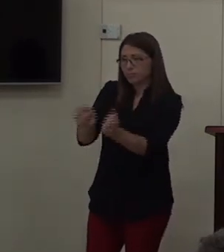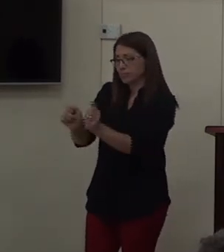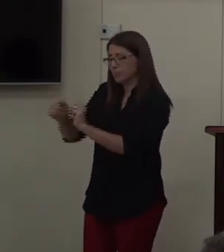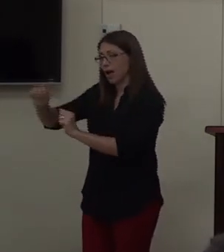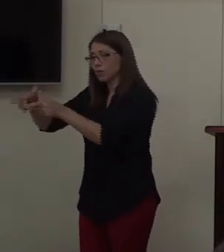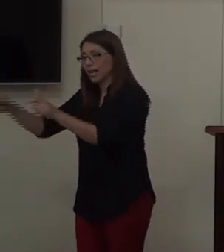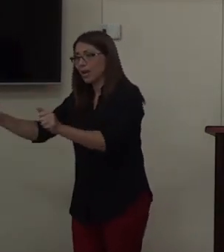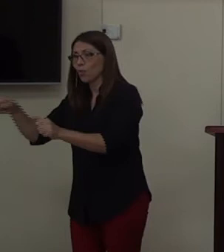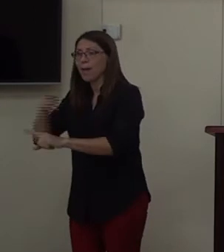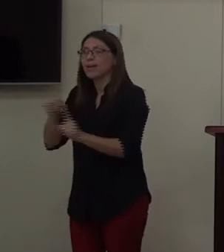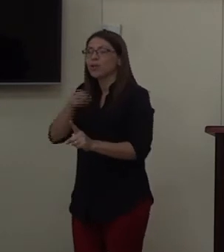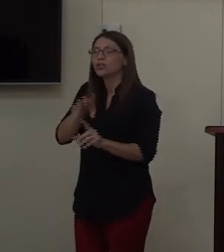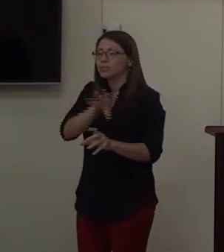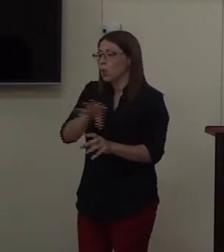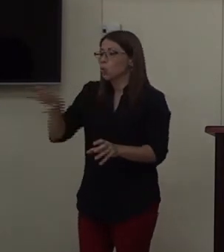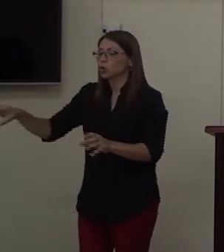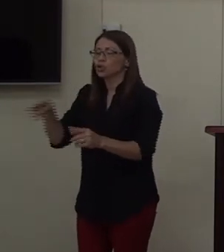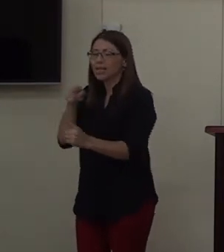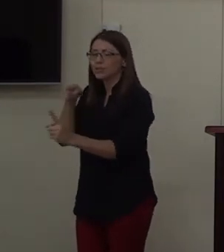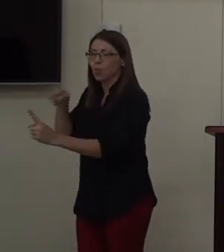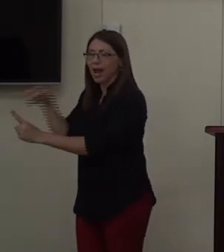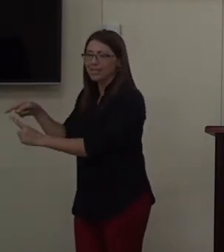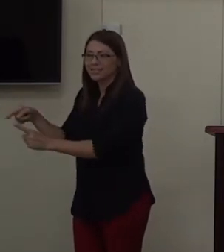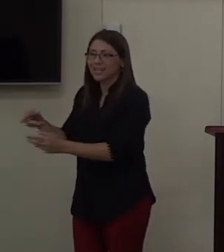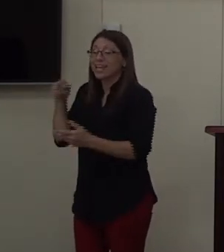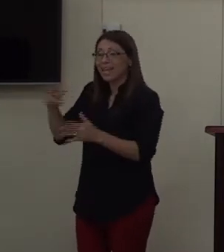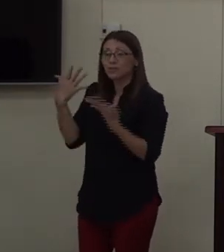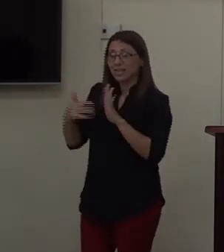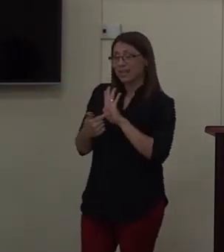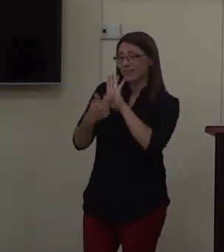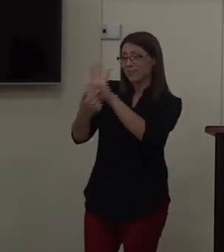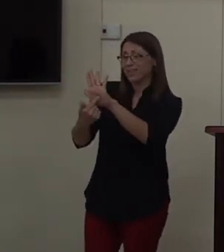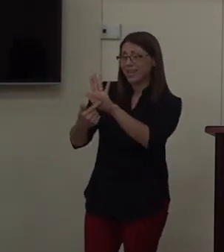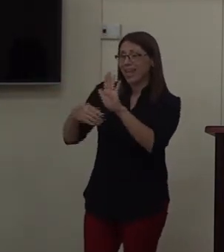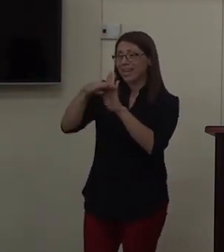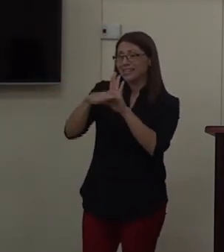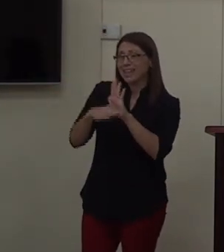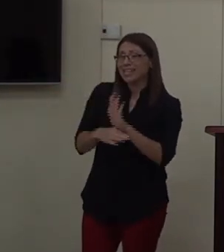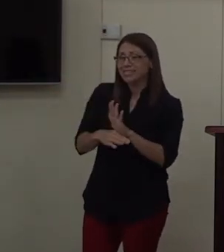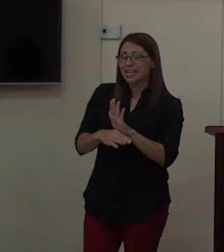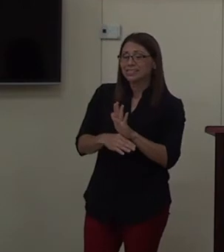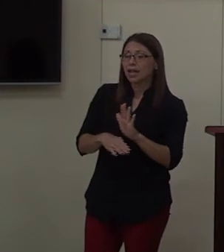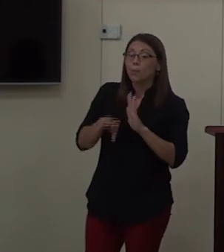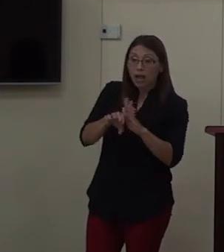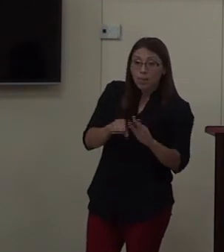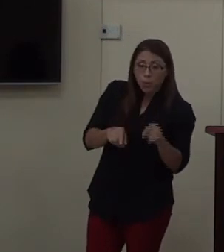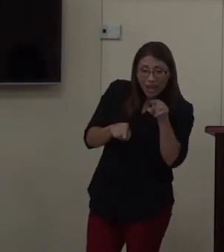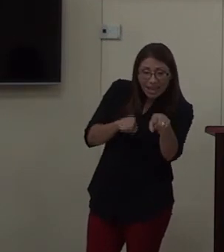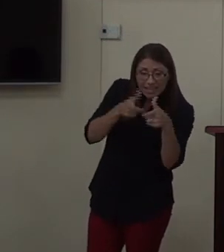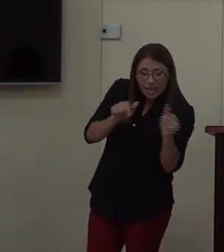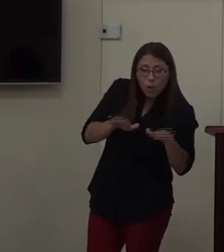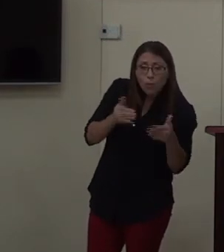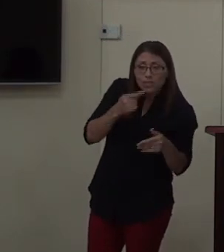lexicografía, en la lexicoestadística, ¿verdad? Estas ideas de las listas canónicas de Swadesh, de cómo se dice perro en esta lengua, cómo se dice mano, cabeza, cuando